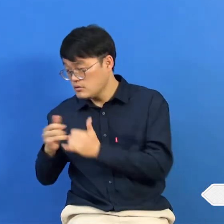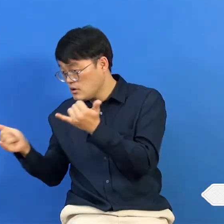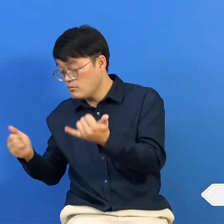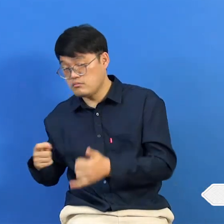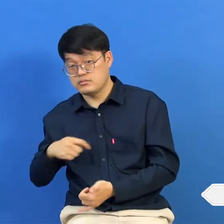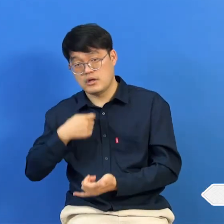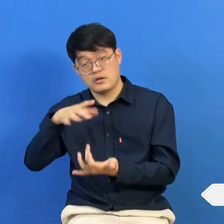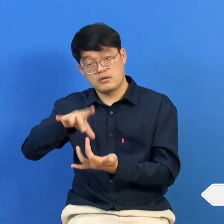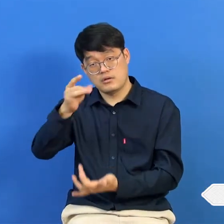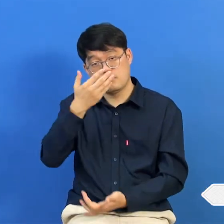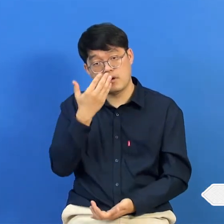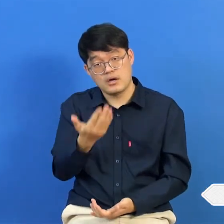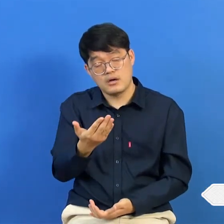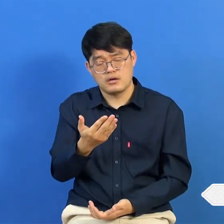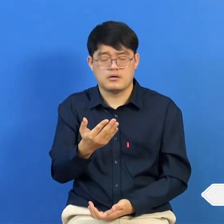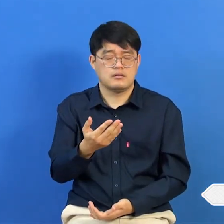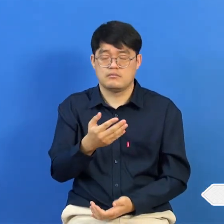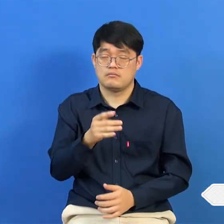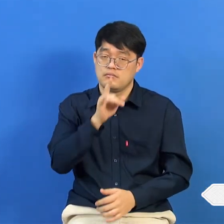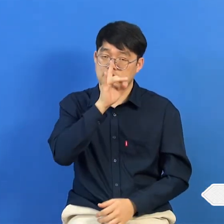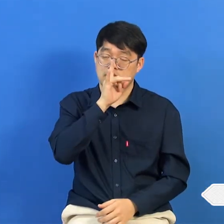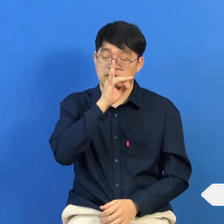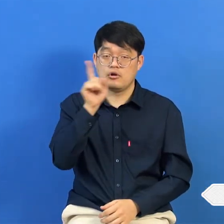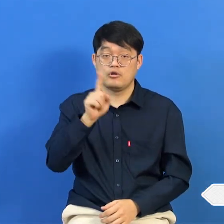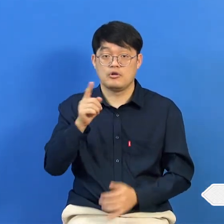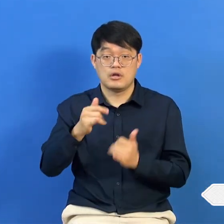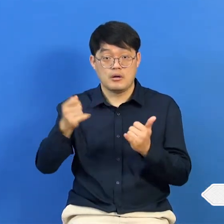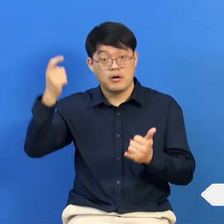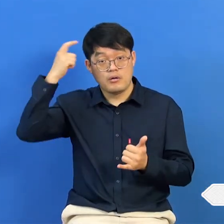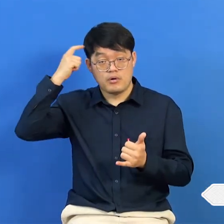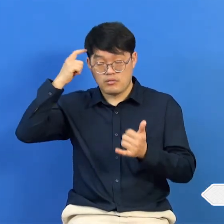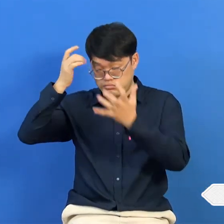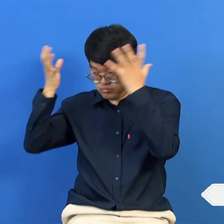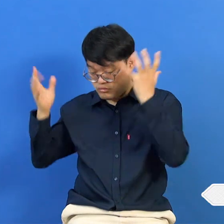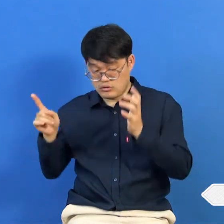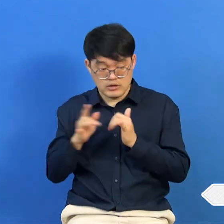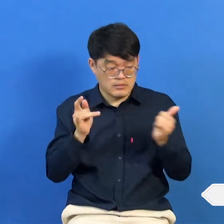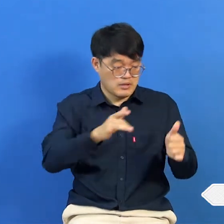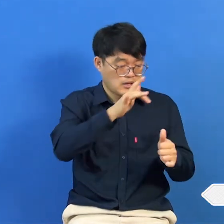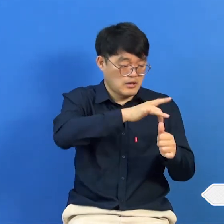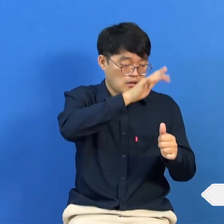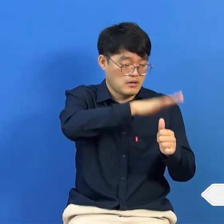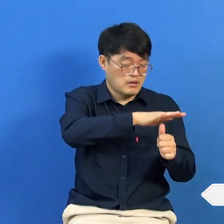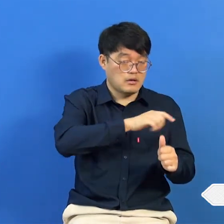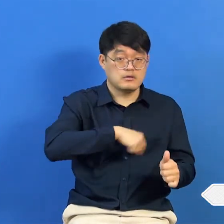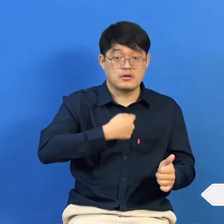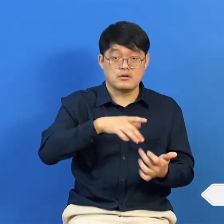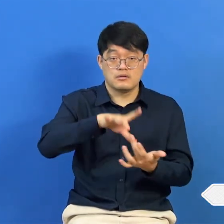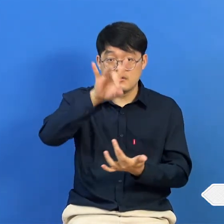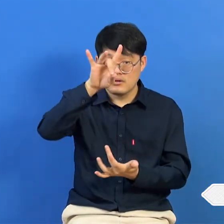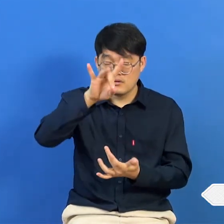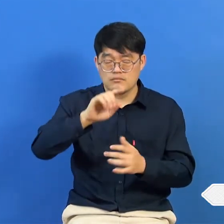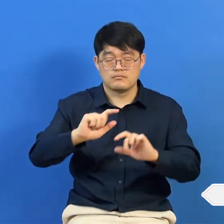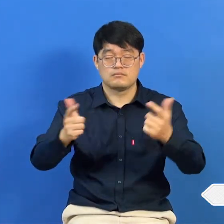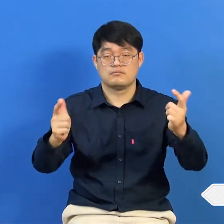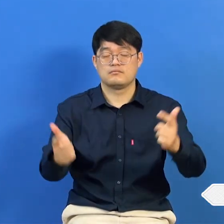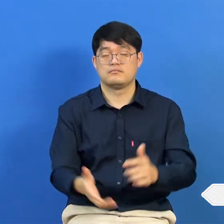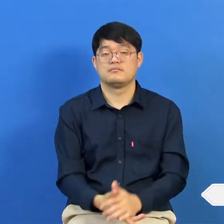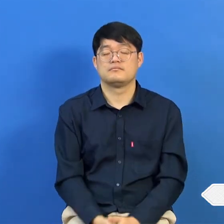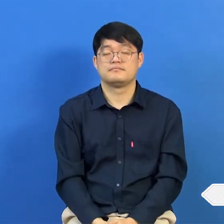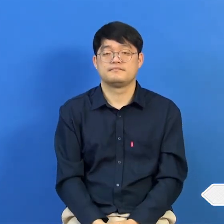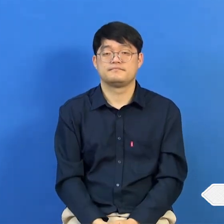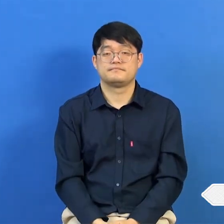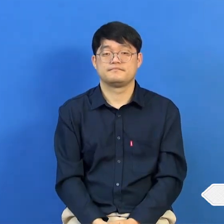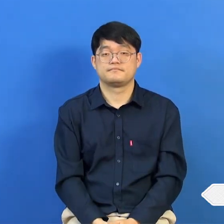것이 아니지 않습니까? 어떤 사람은 머리숱이 무성하고 어떤 사람은 대머리고 그 자기가 선택한 것입니까?